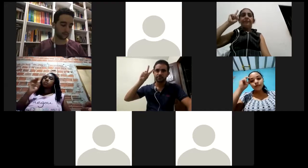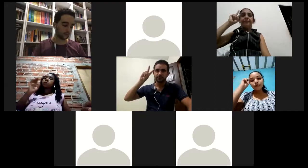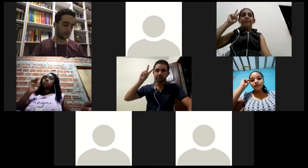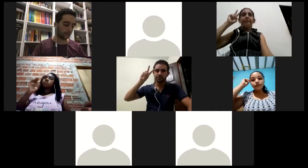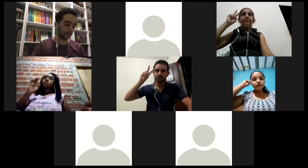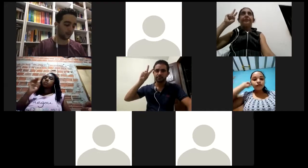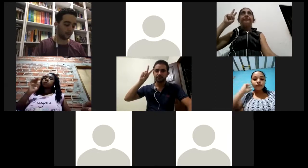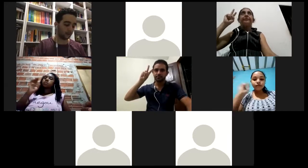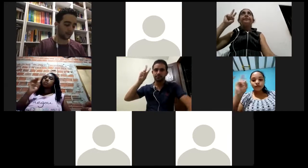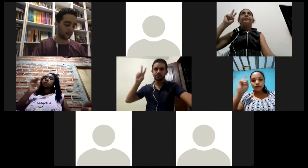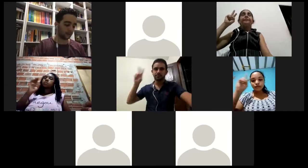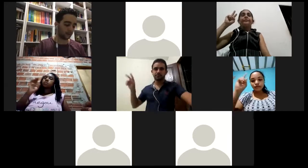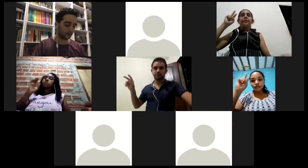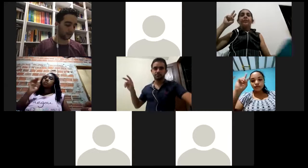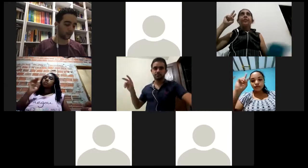Lembrar.